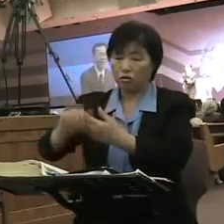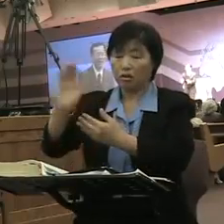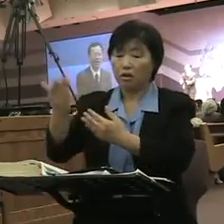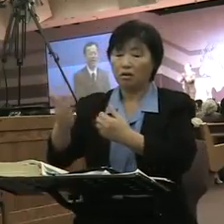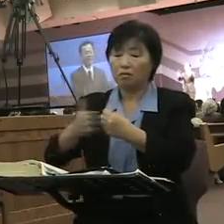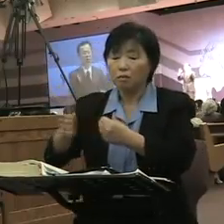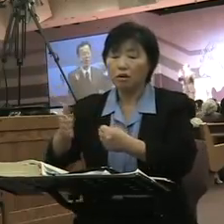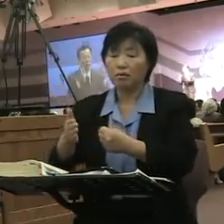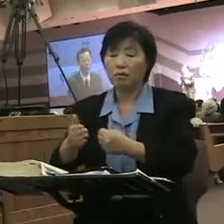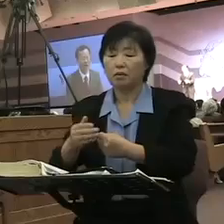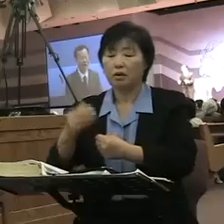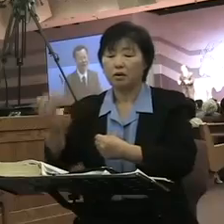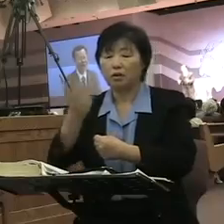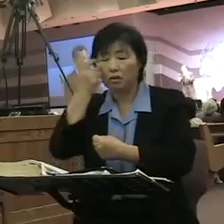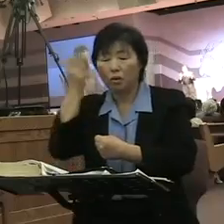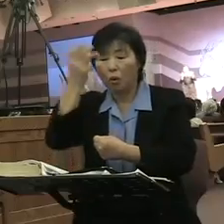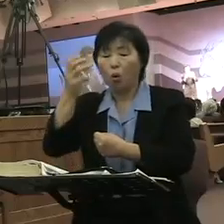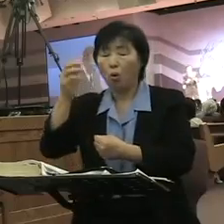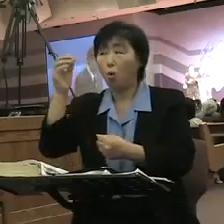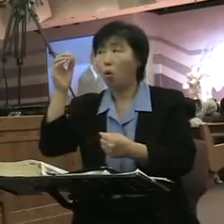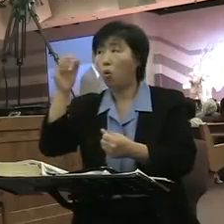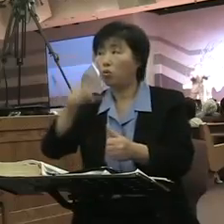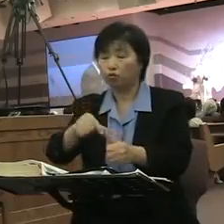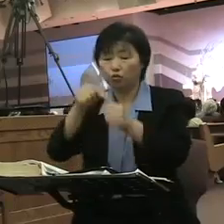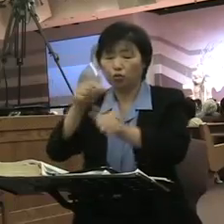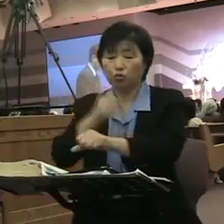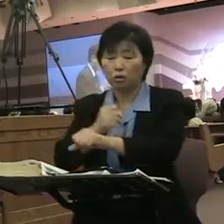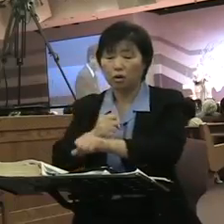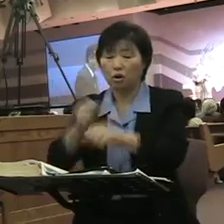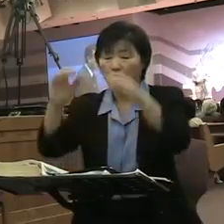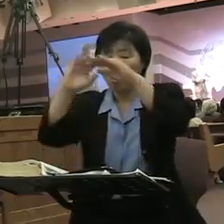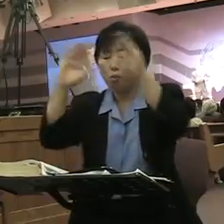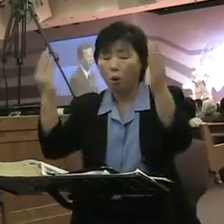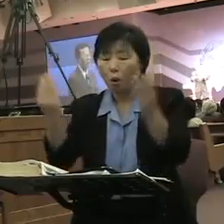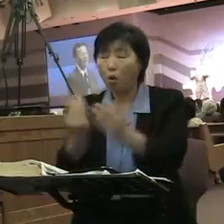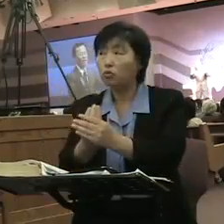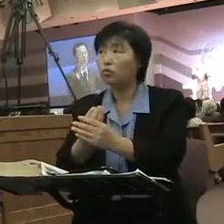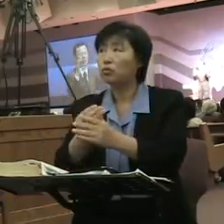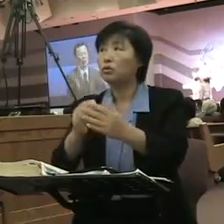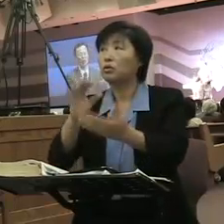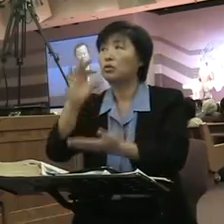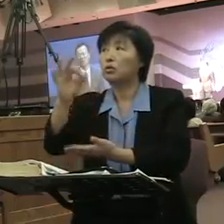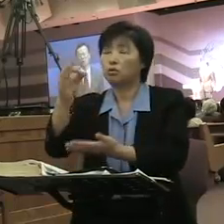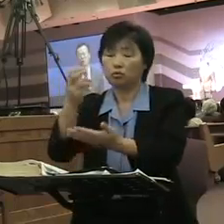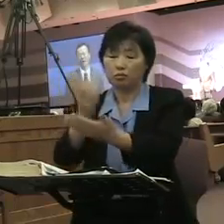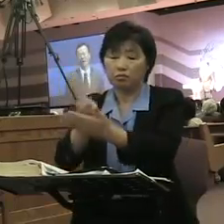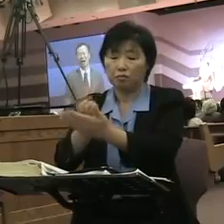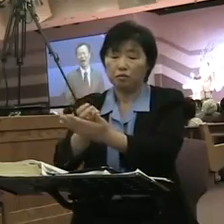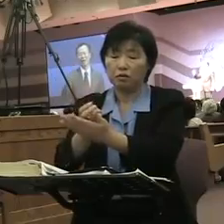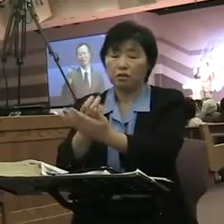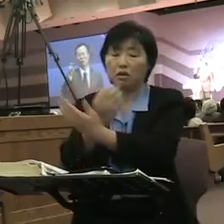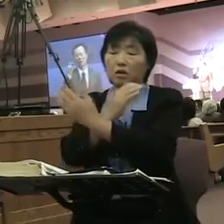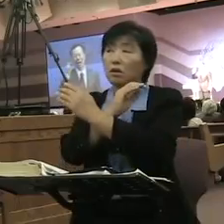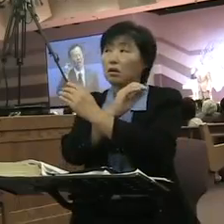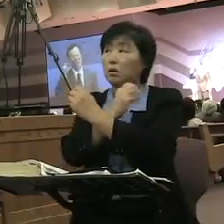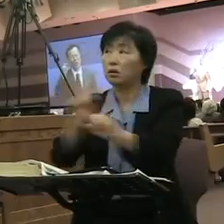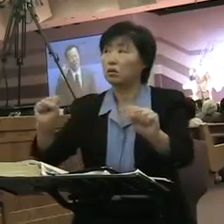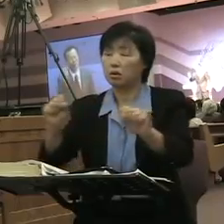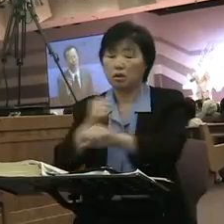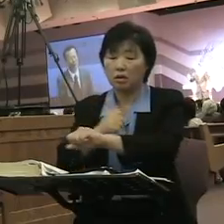영혼을 구원하리라, 이 영혼을 구원하리라. 모든 저주와 모든 율법의 저주에서부터 이들을 속량시켜주리라.